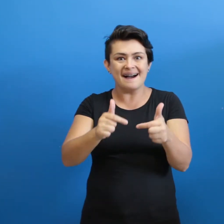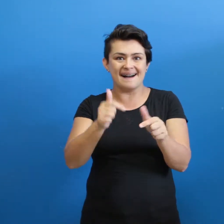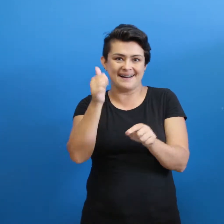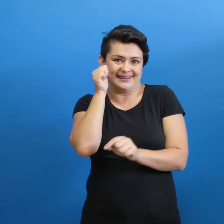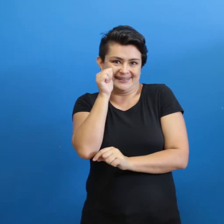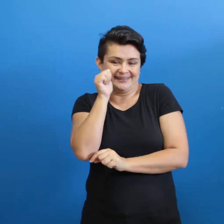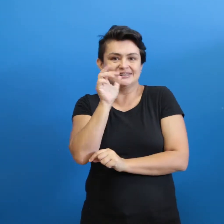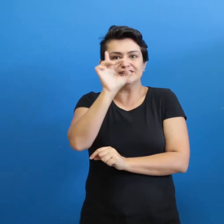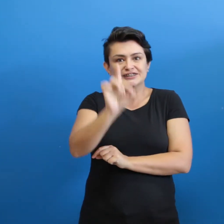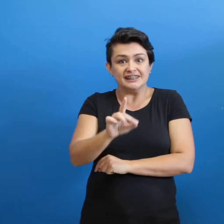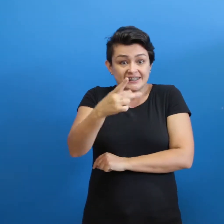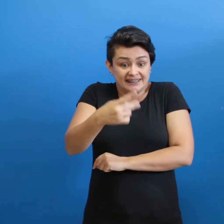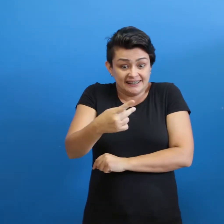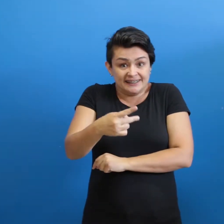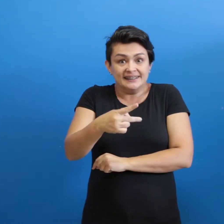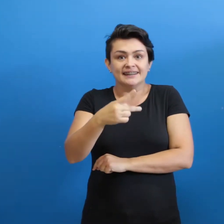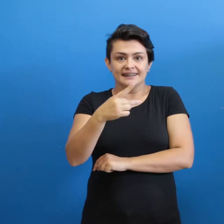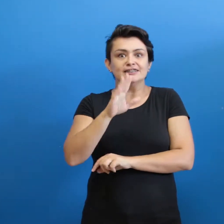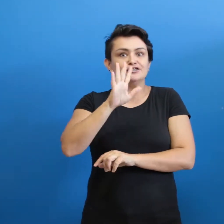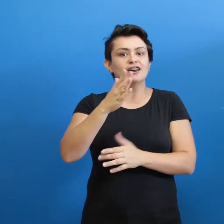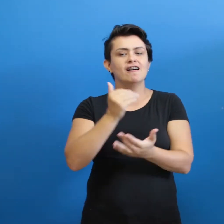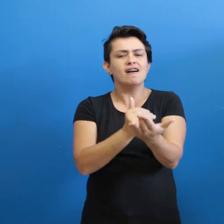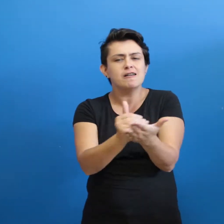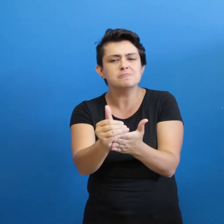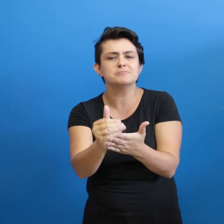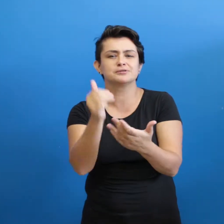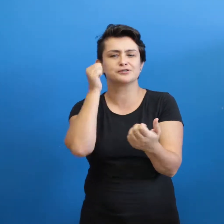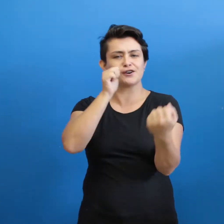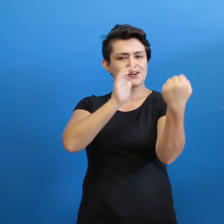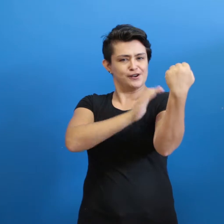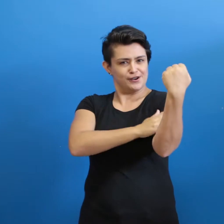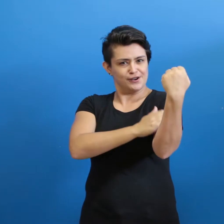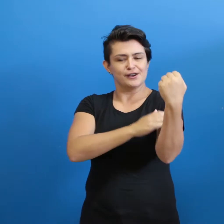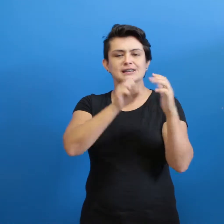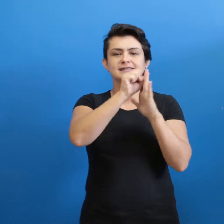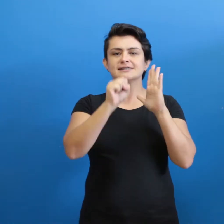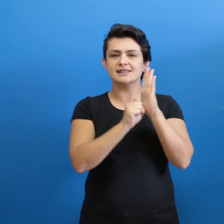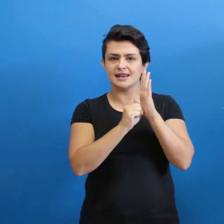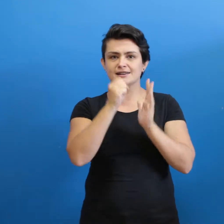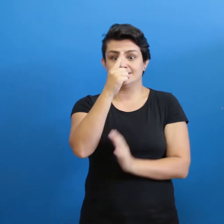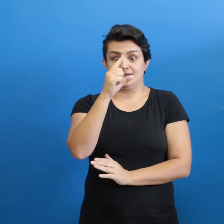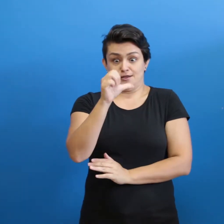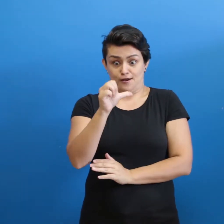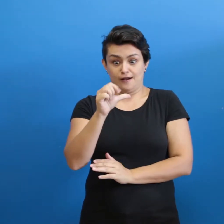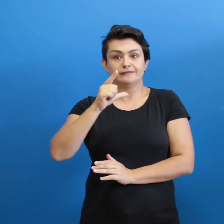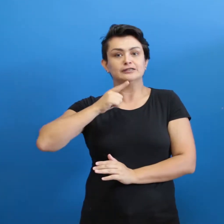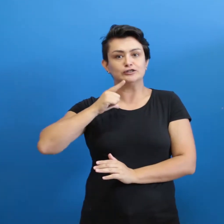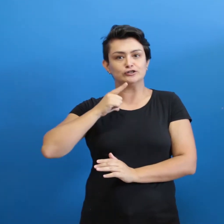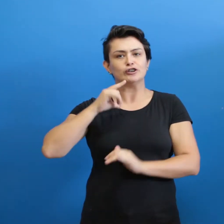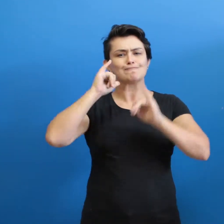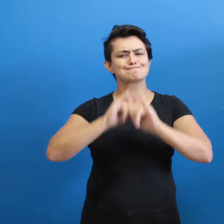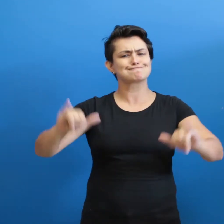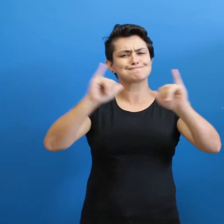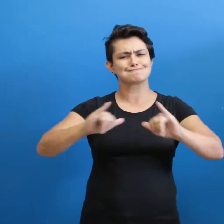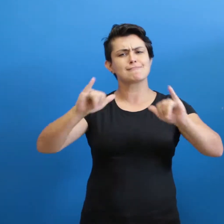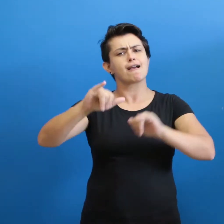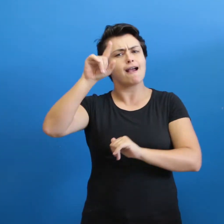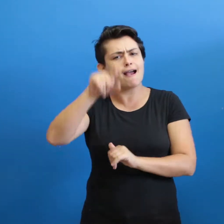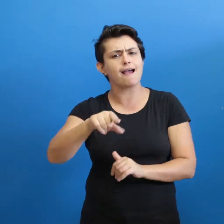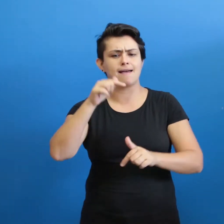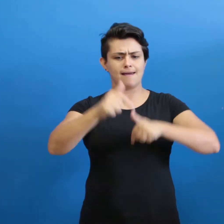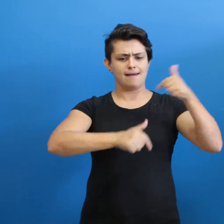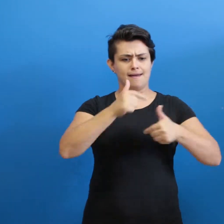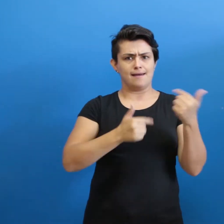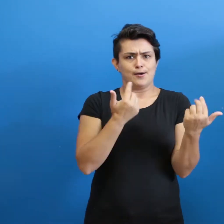com o feminismo desde o século XIX, que era, né, o slogan de então era trabalho igual, salário igual.